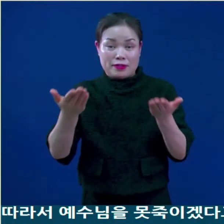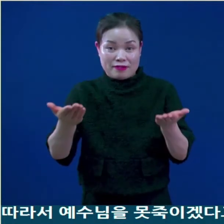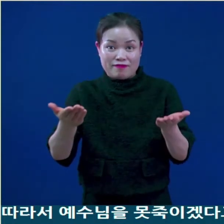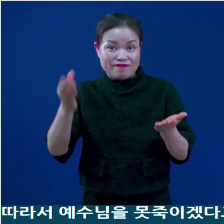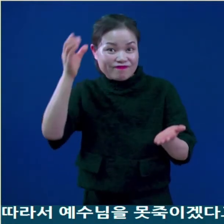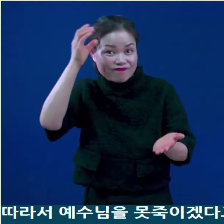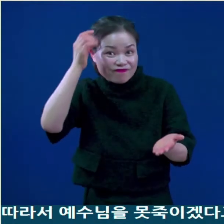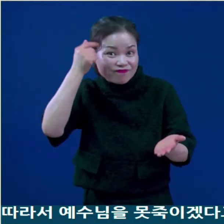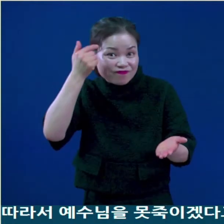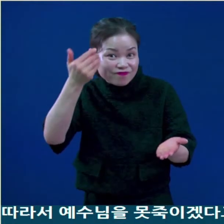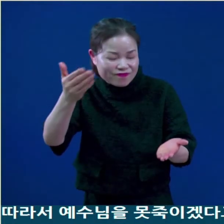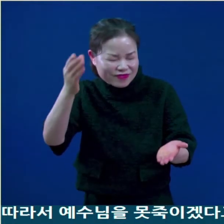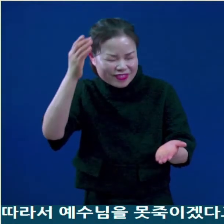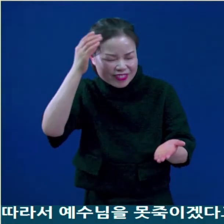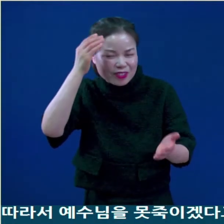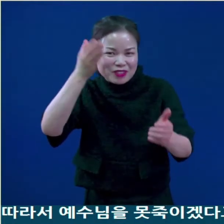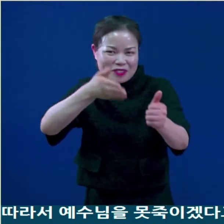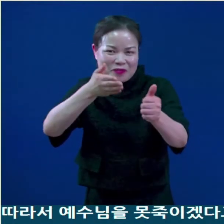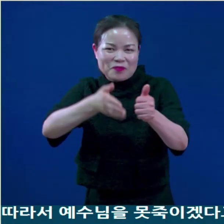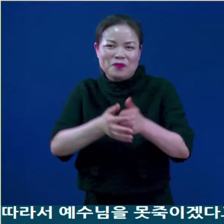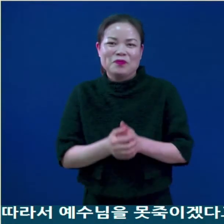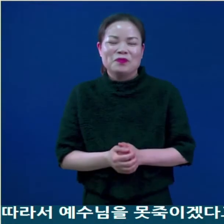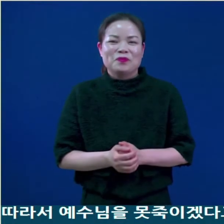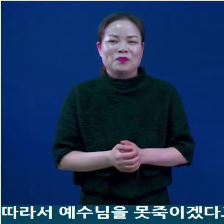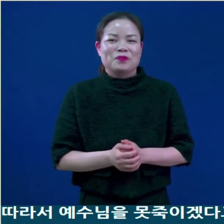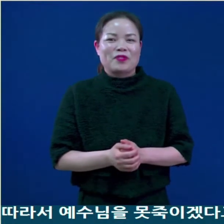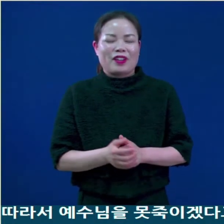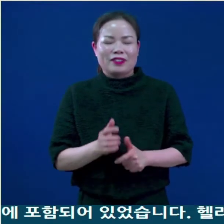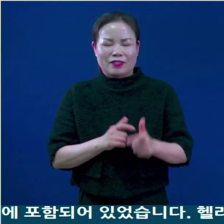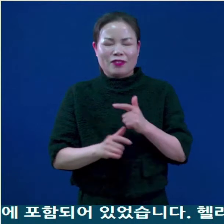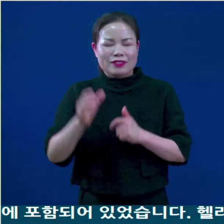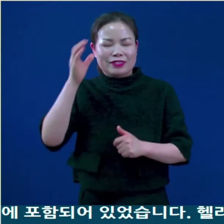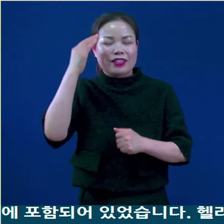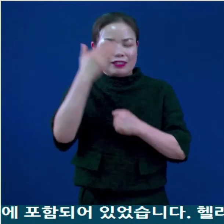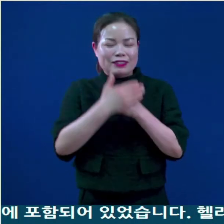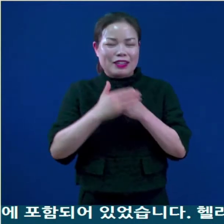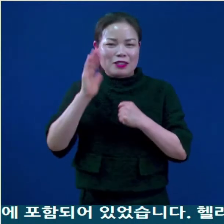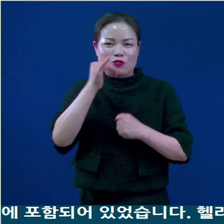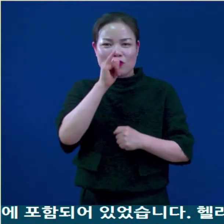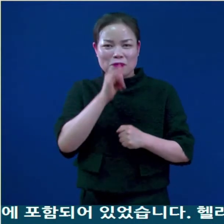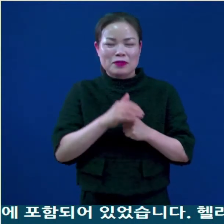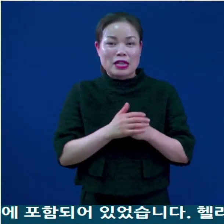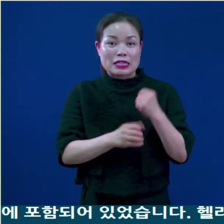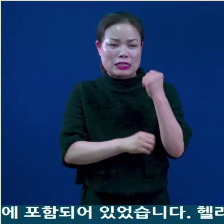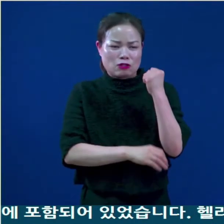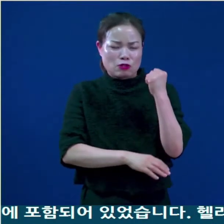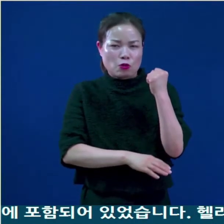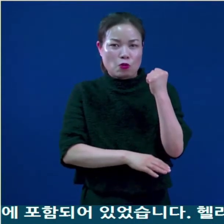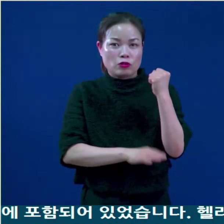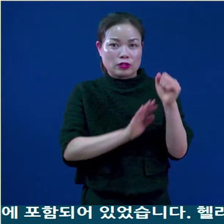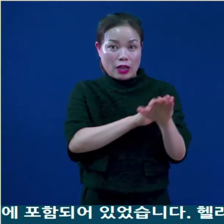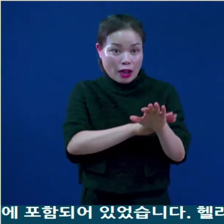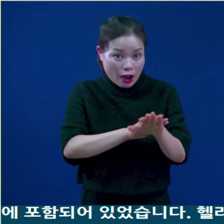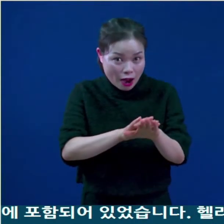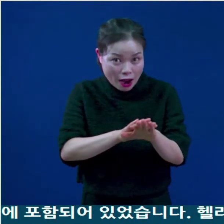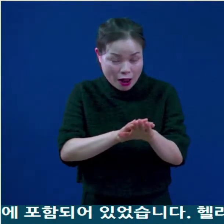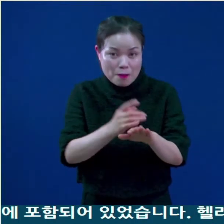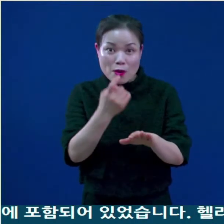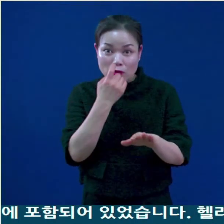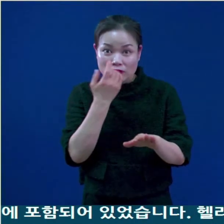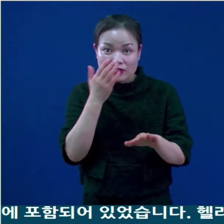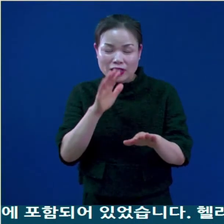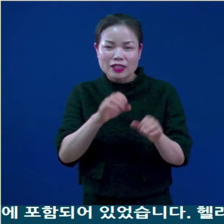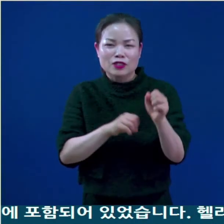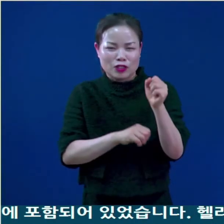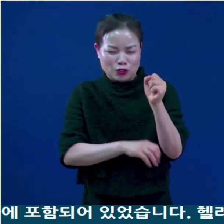기대되시겠어요? 기대해주고 오셔요. 그래야 더 은혜됩니다. 이렇게 우리 기초 잘 닦았는데 기초에다 세우고